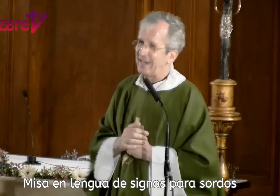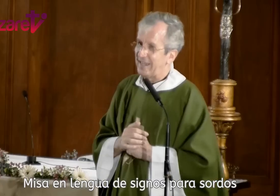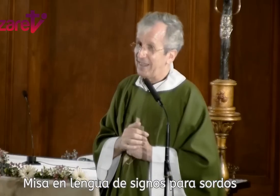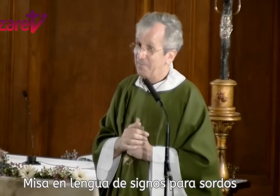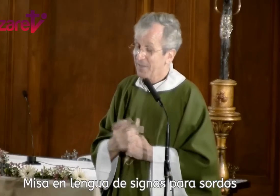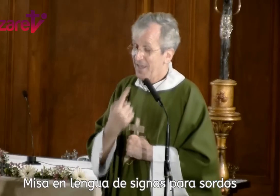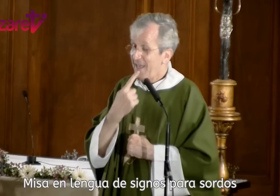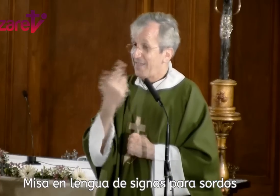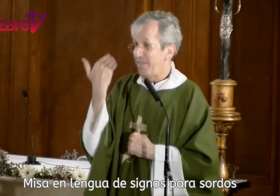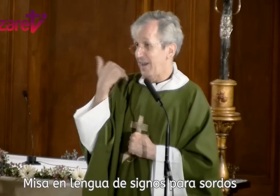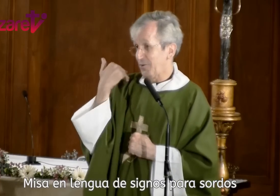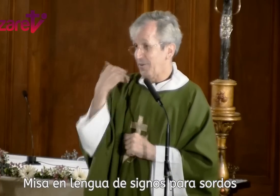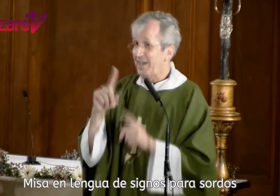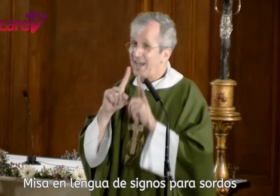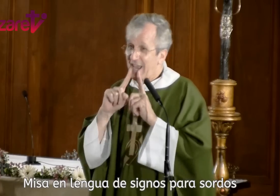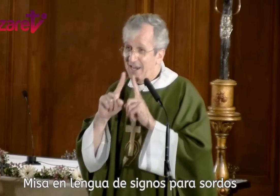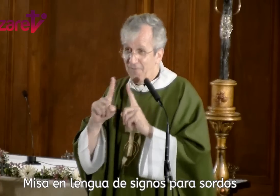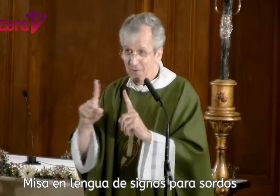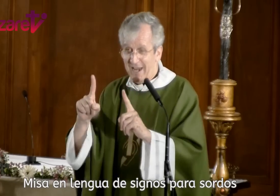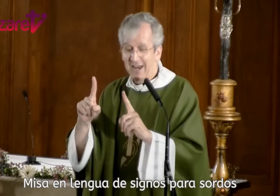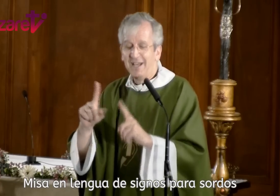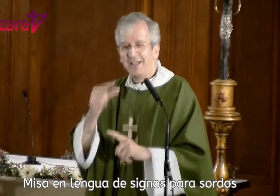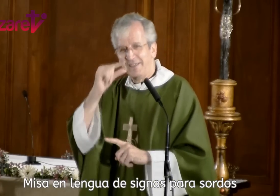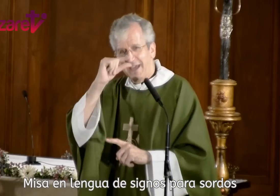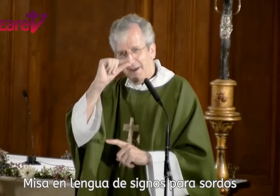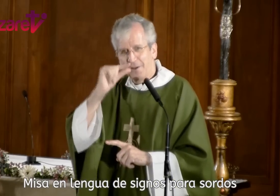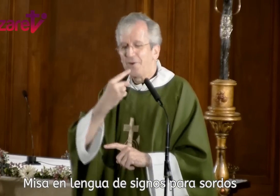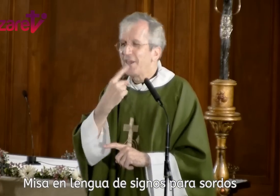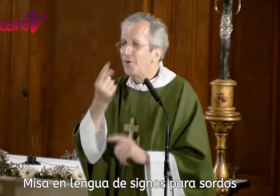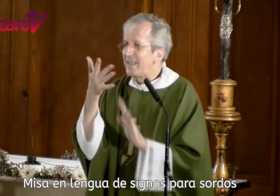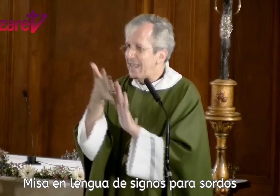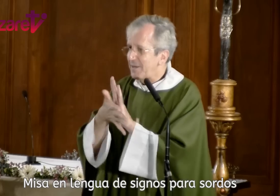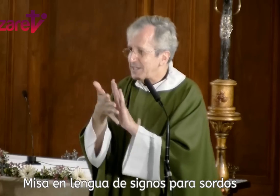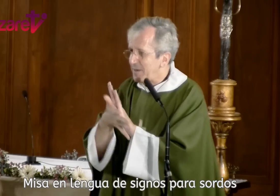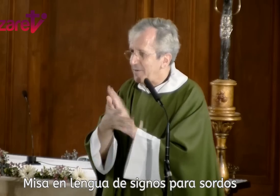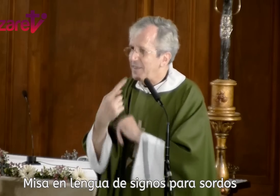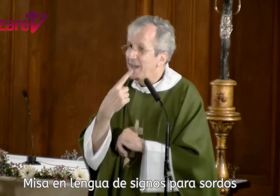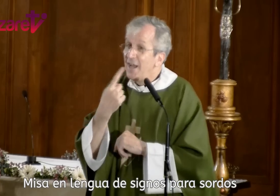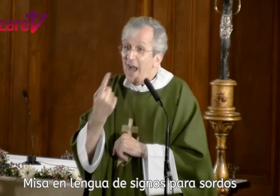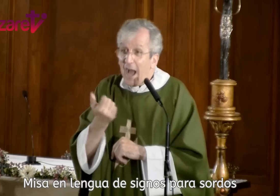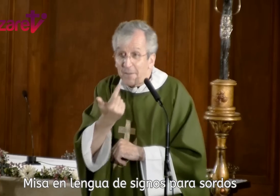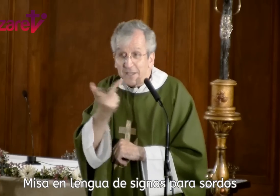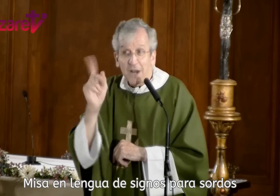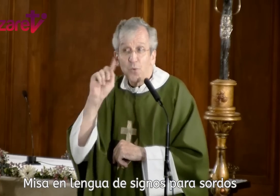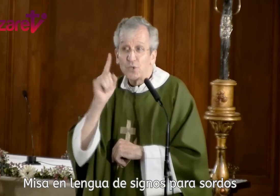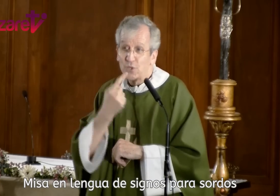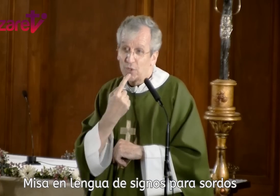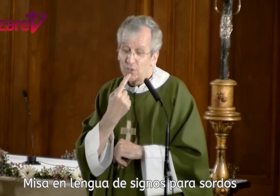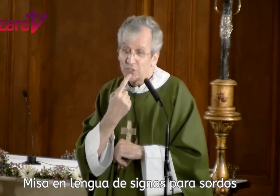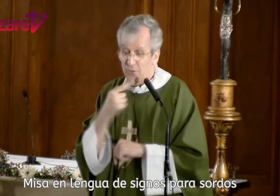eternidad. Decía el otro día en el funeral de Álvaro, y comentaba y explicaba, decía, a veces algunos sordos,